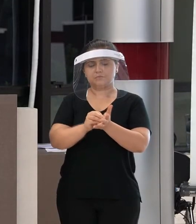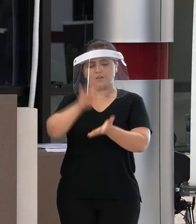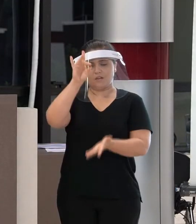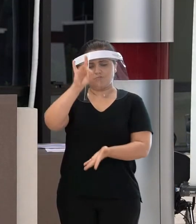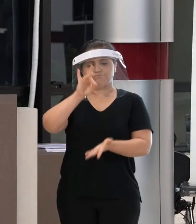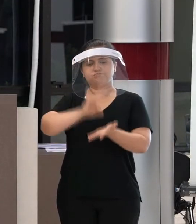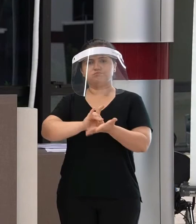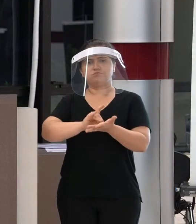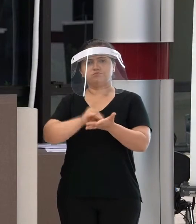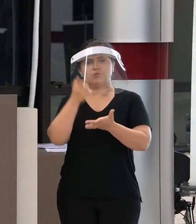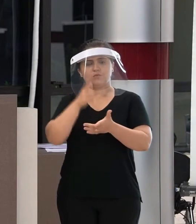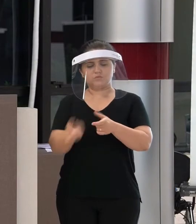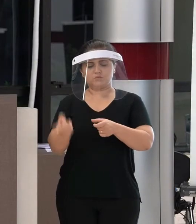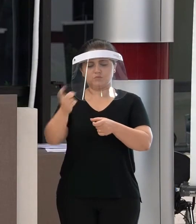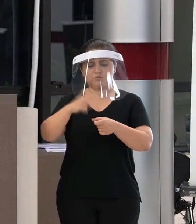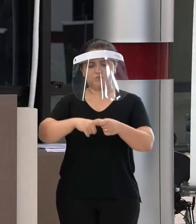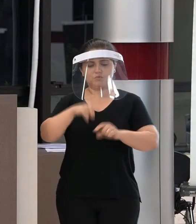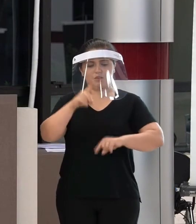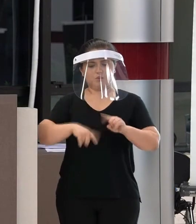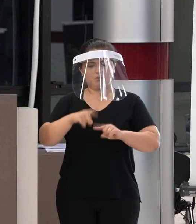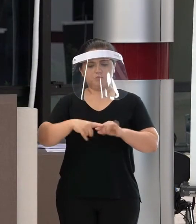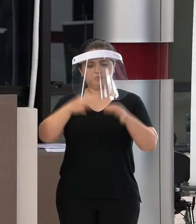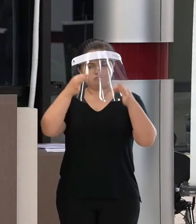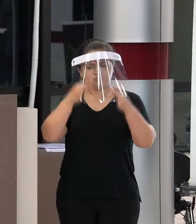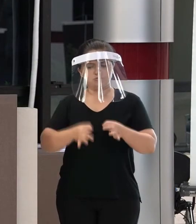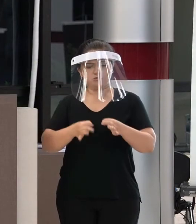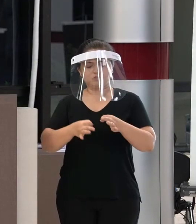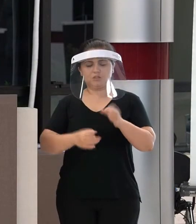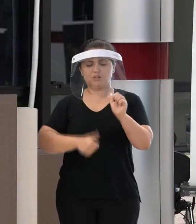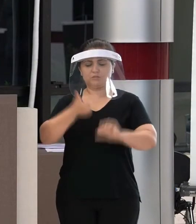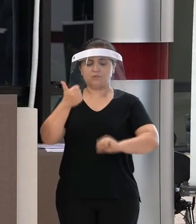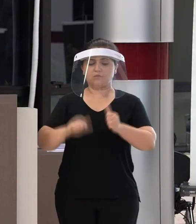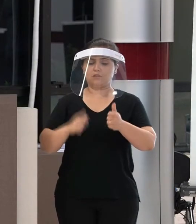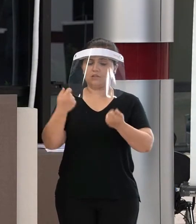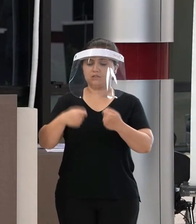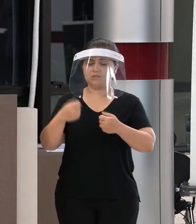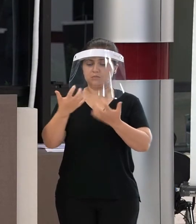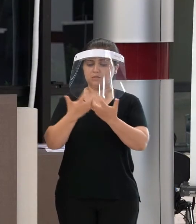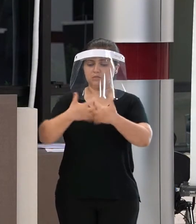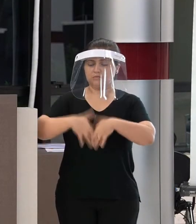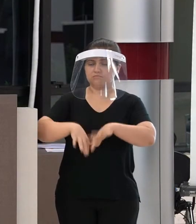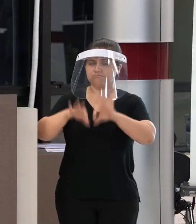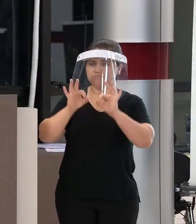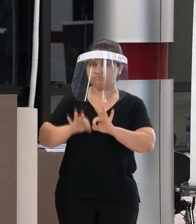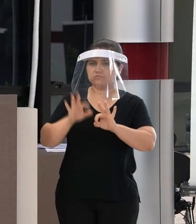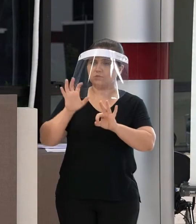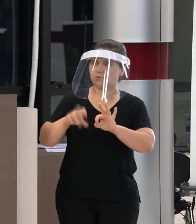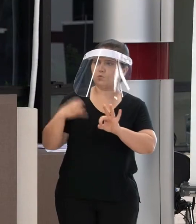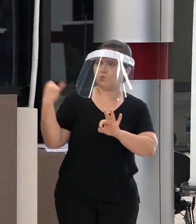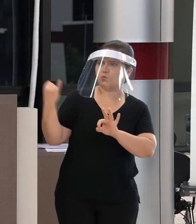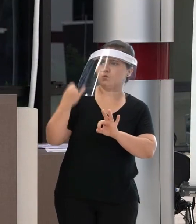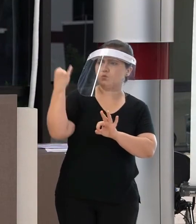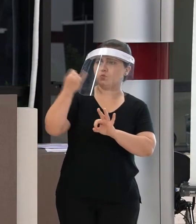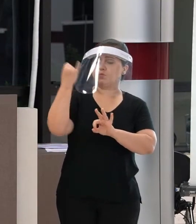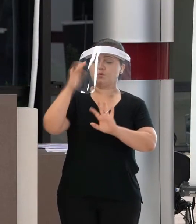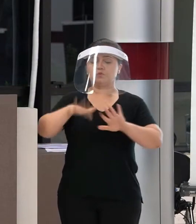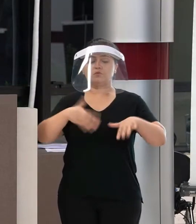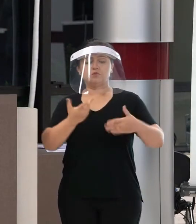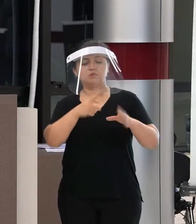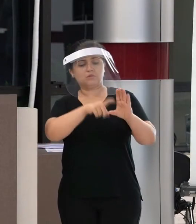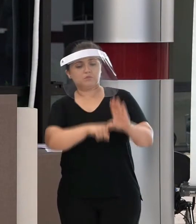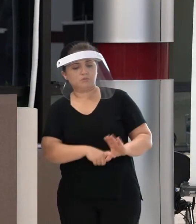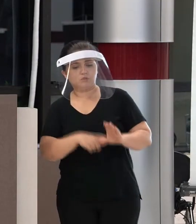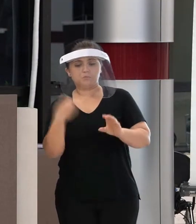realmente voltar com aquele equipamento às condições que ele deveria estar trabalhando. Não é? Então isso é muito importante. Então vai depender